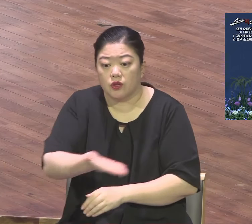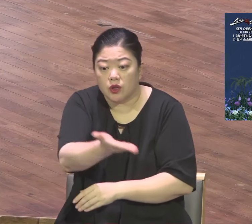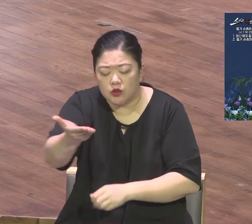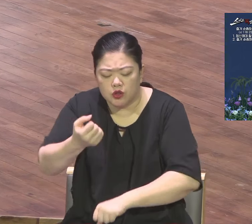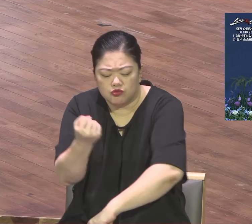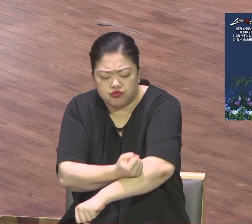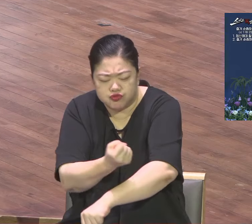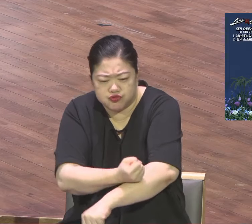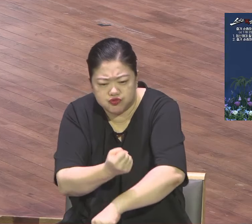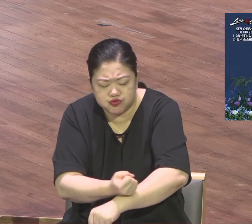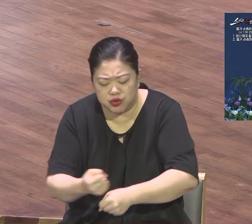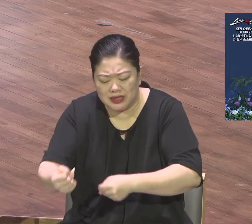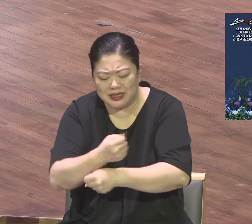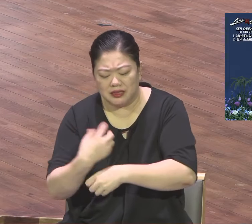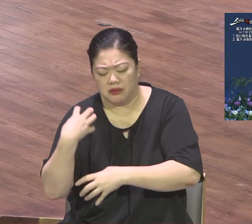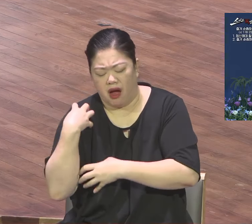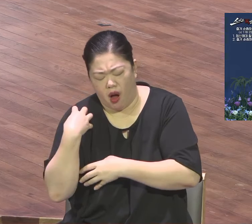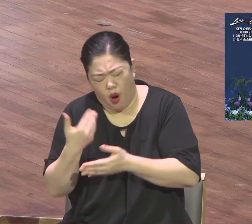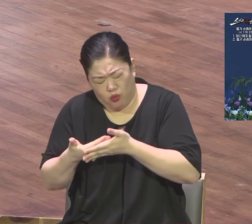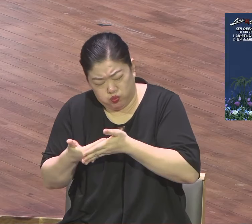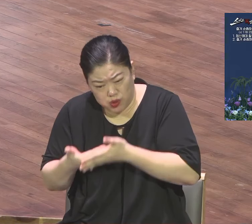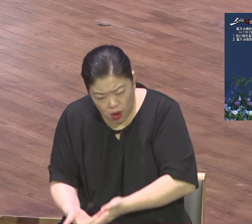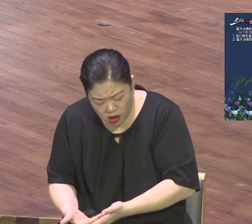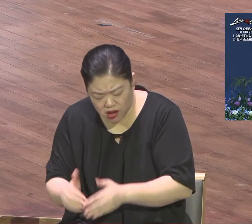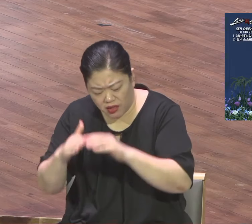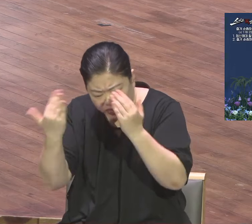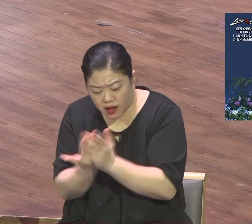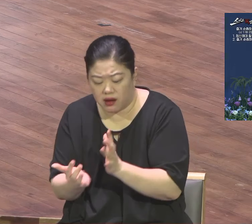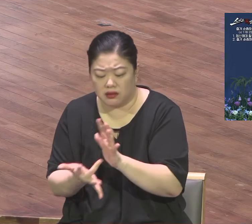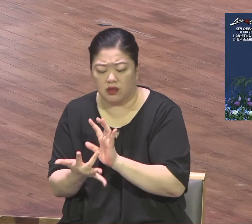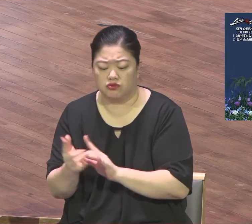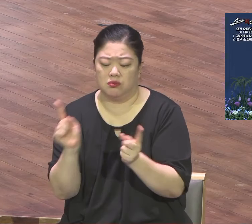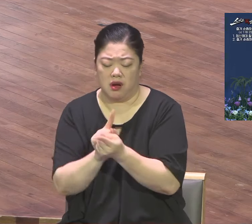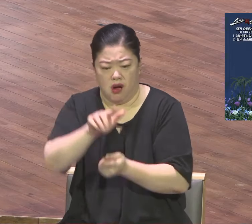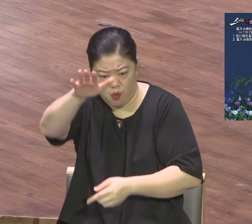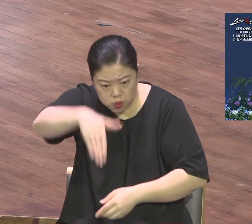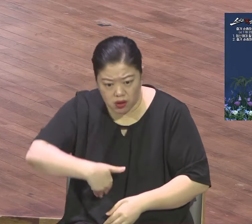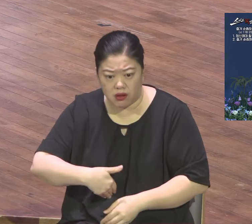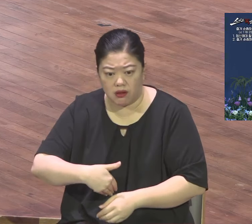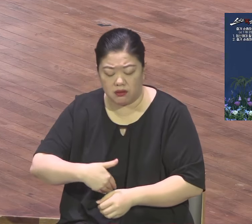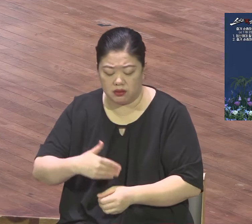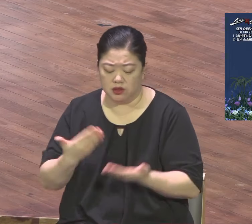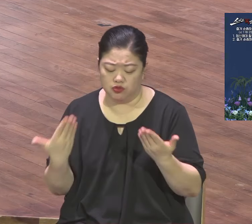하리라. 내게로 오라고 말씀 오라는 거. 이거 오라는 것입니다. 내게로 오라고.